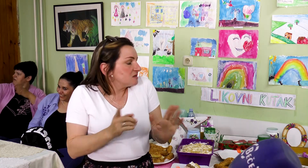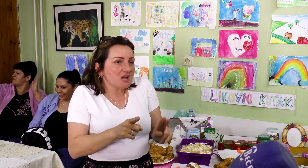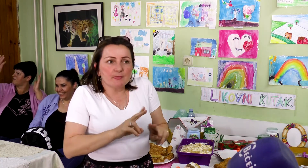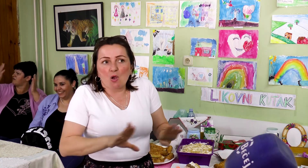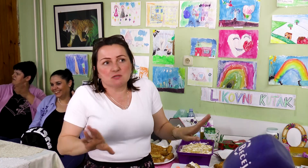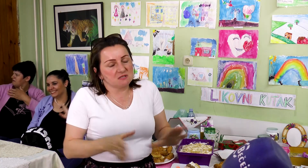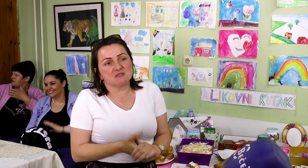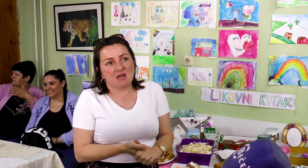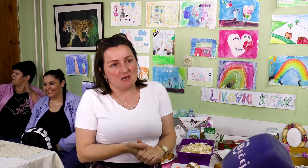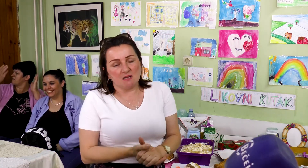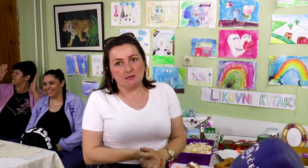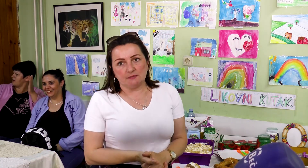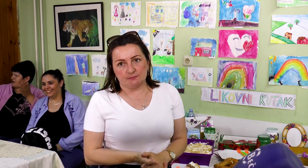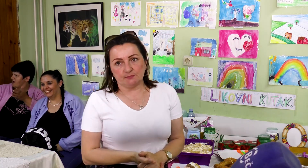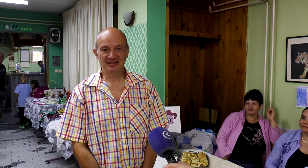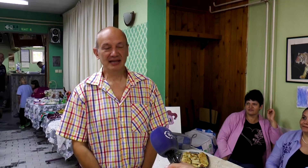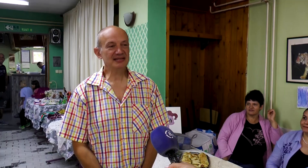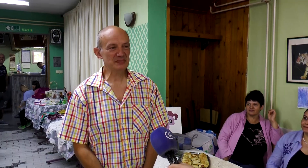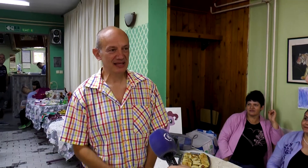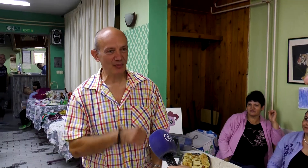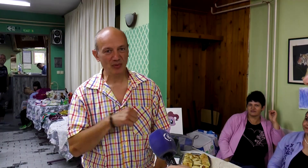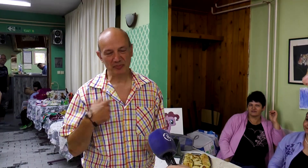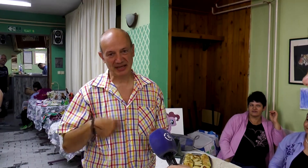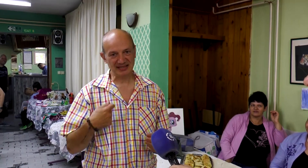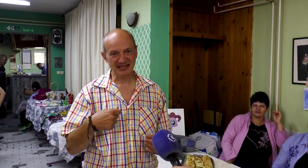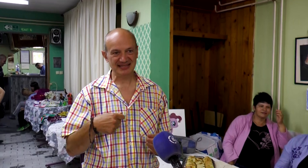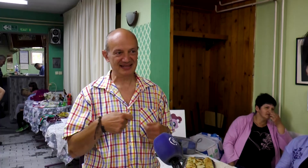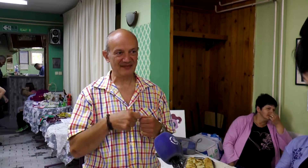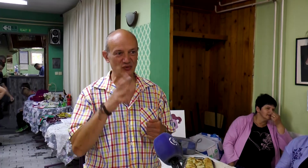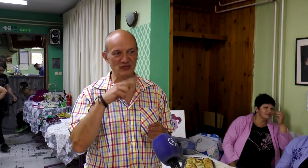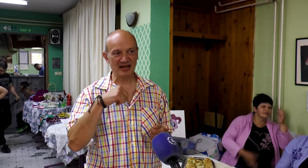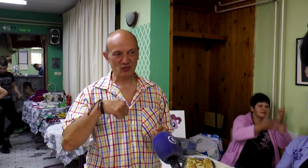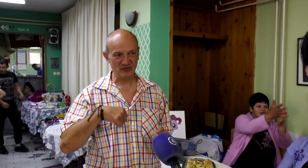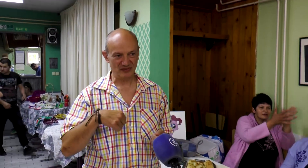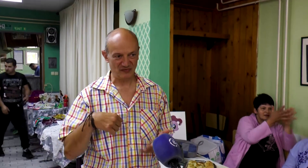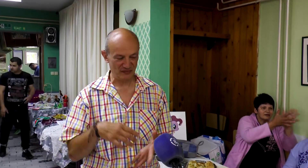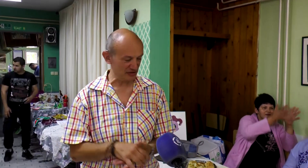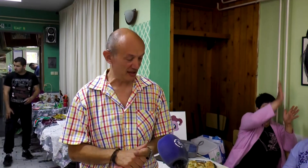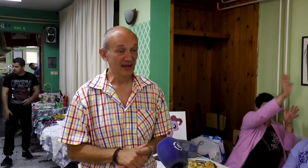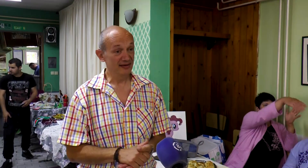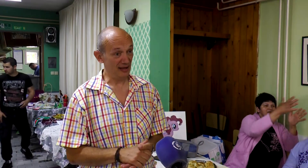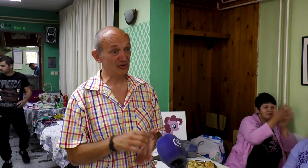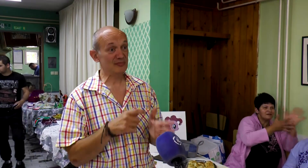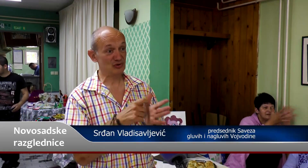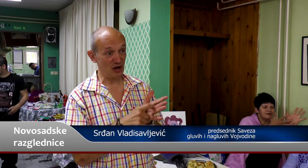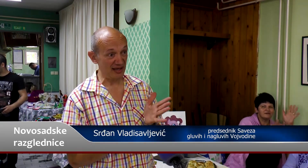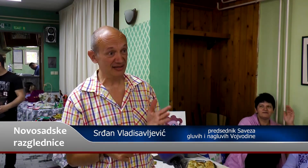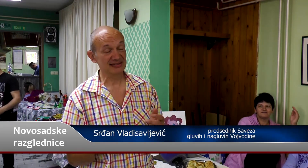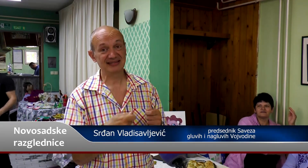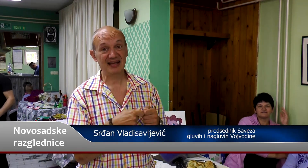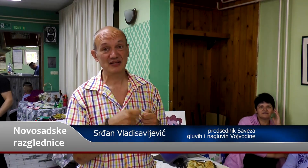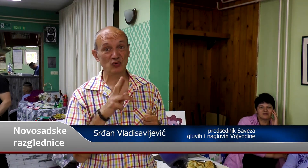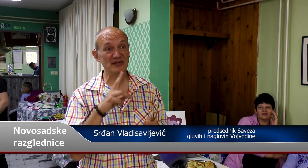znači aktivnosti mnogo. Ja nikam samo predsjednik Zavičuvina Kluvik Vojvodne, nego sam